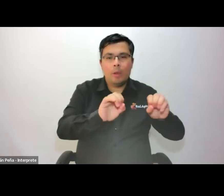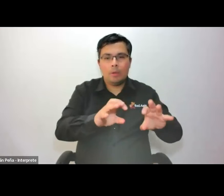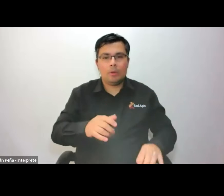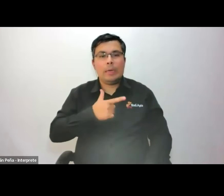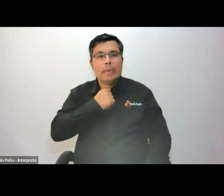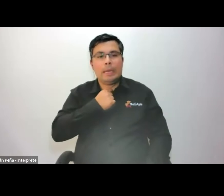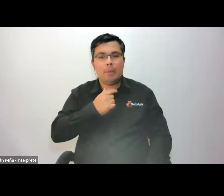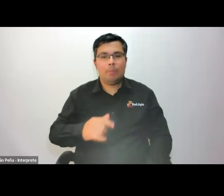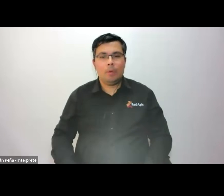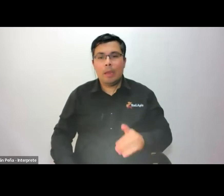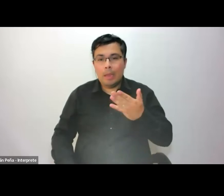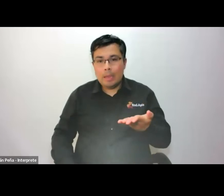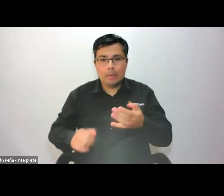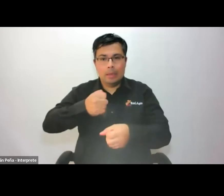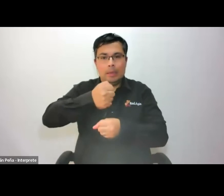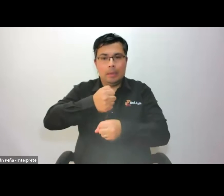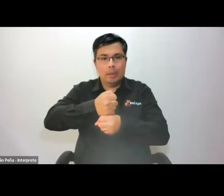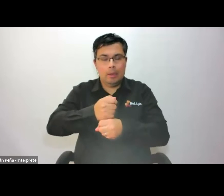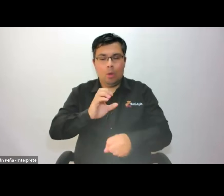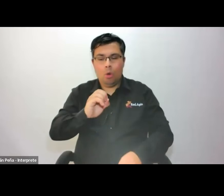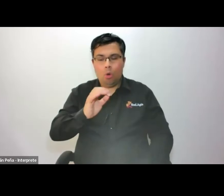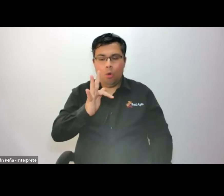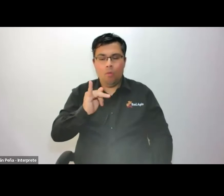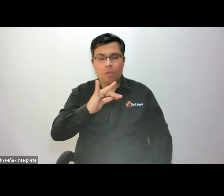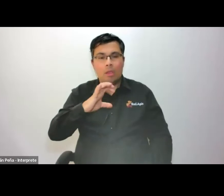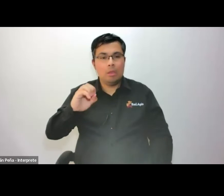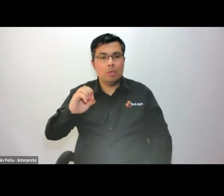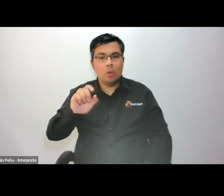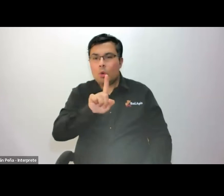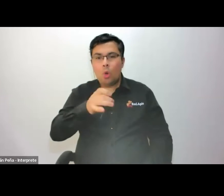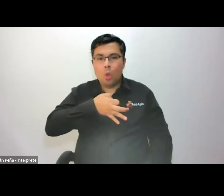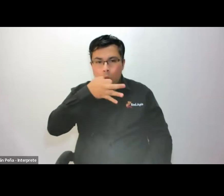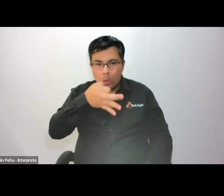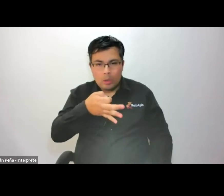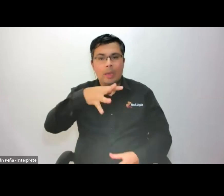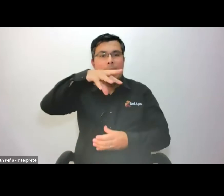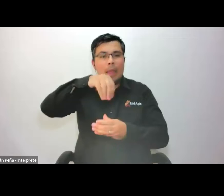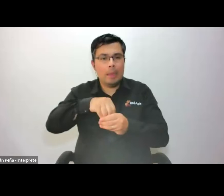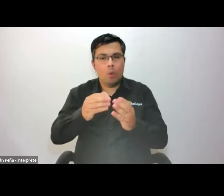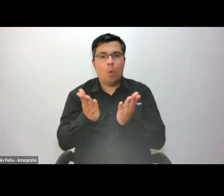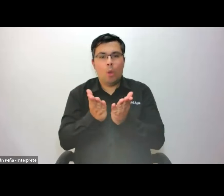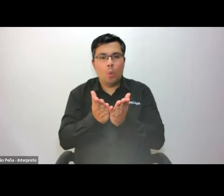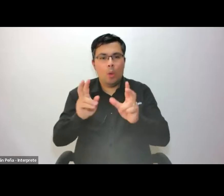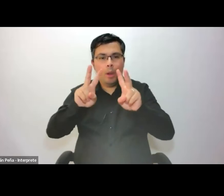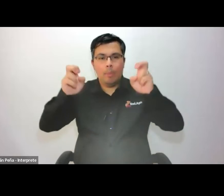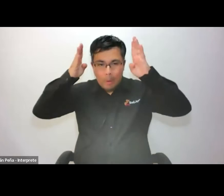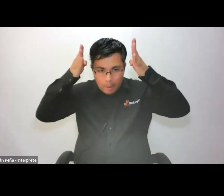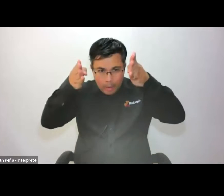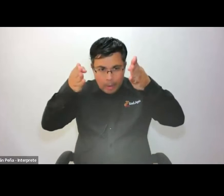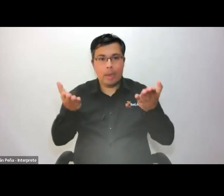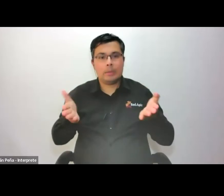no invisibiliza que existen estudiantes dentro del espectro del autismo, así como también con otras